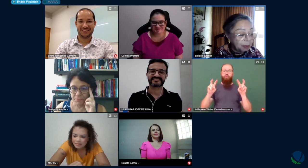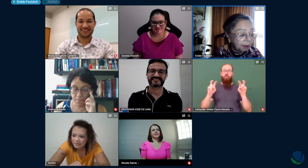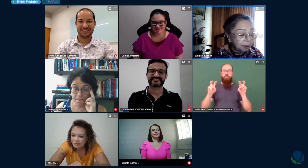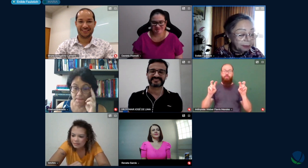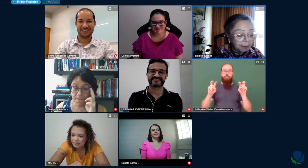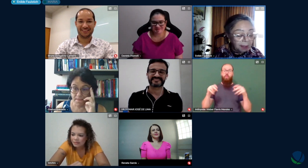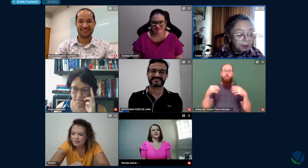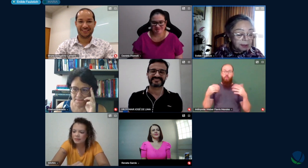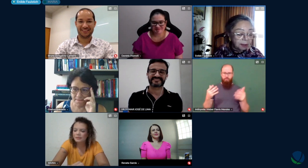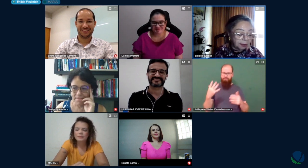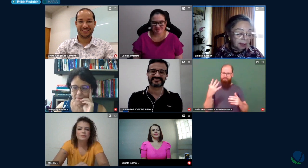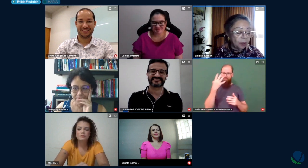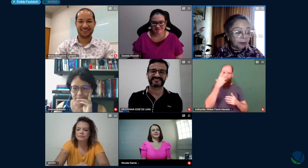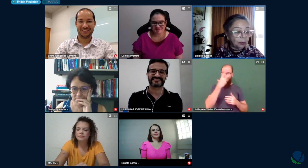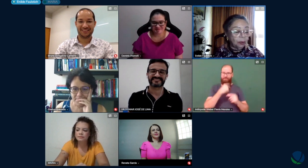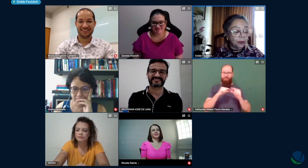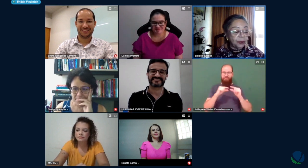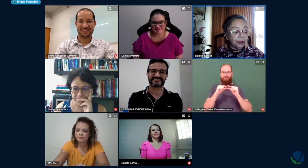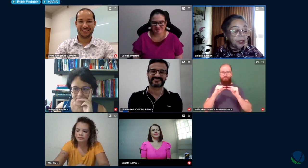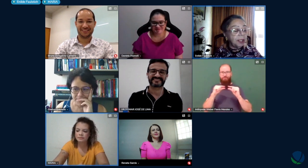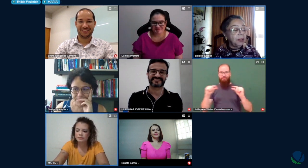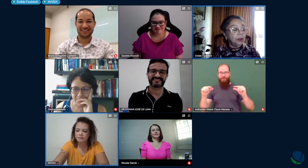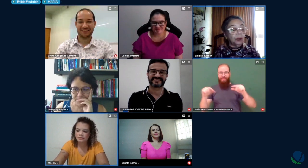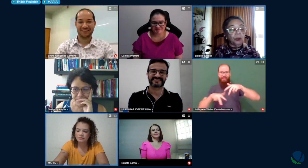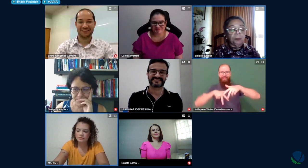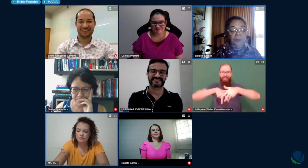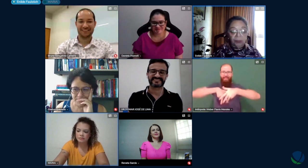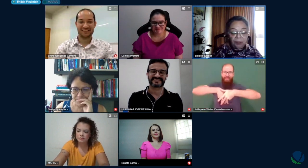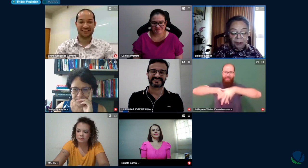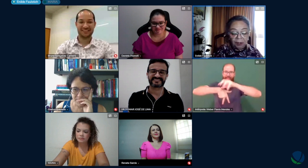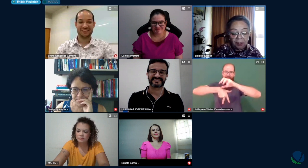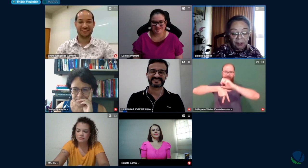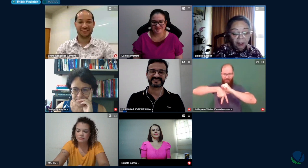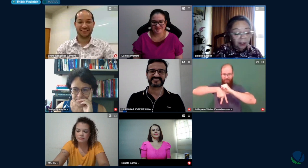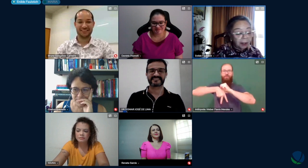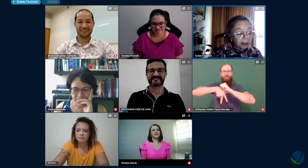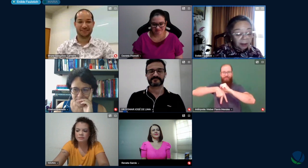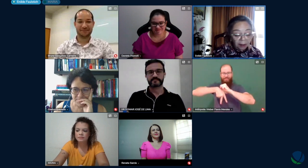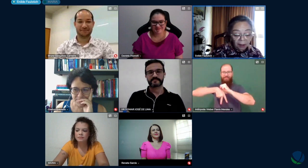É bonito, né? De traumatologia e ortopedia,